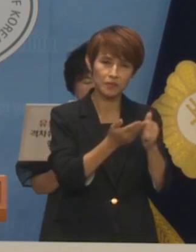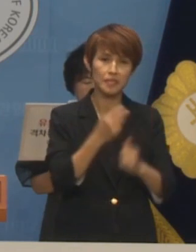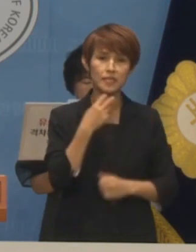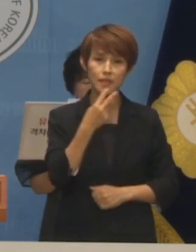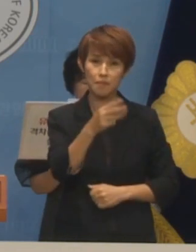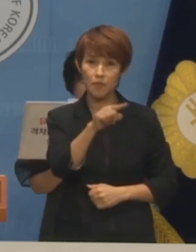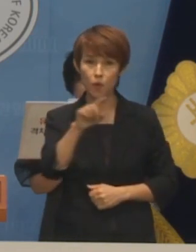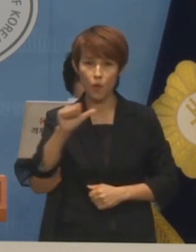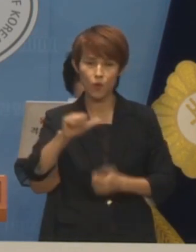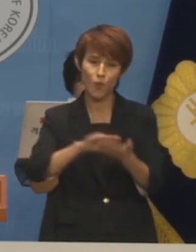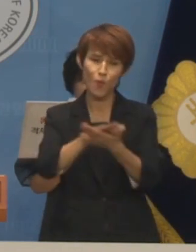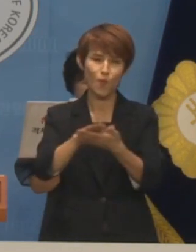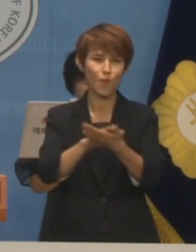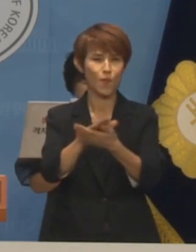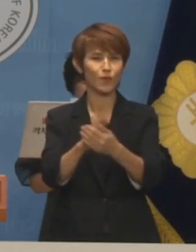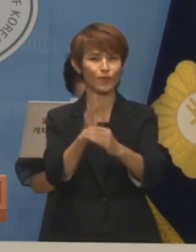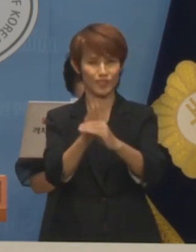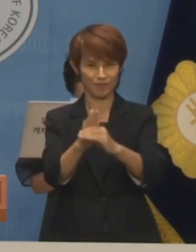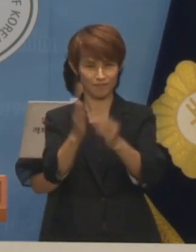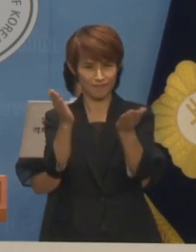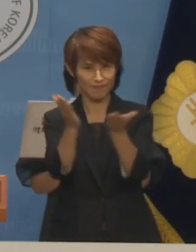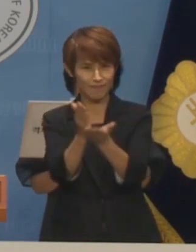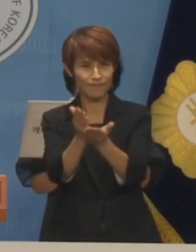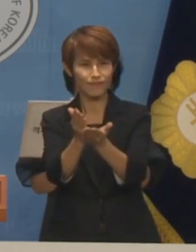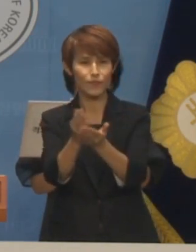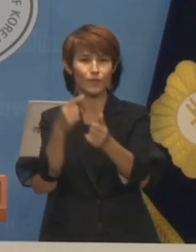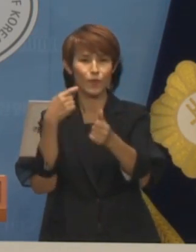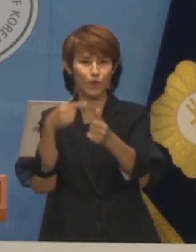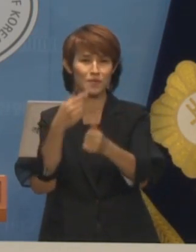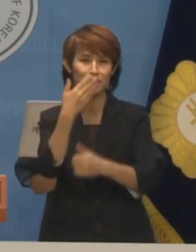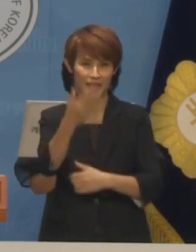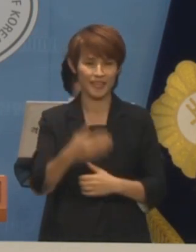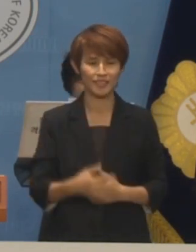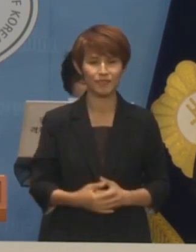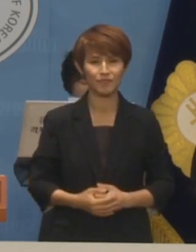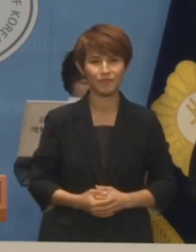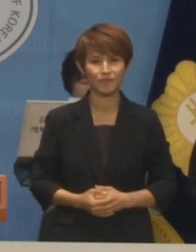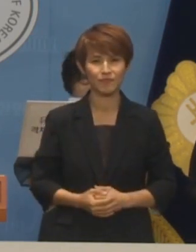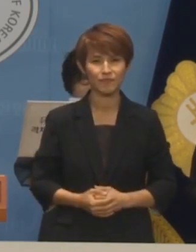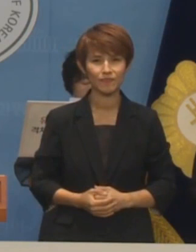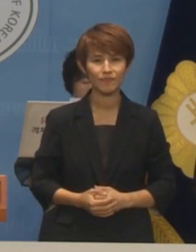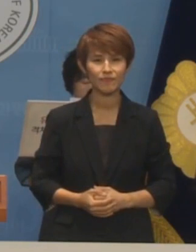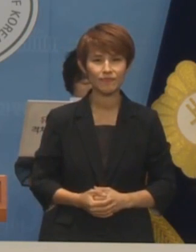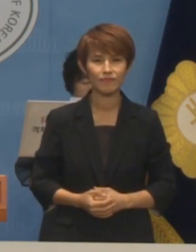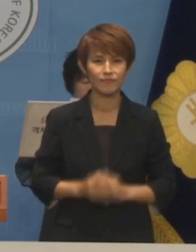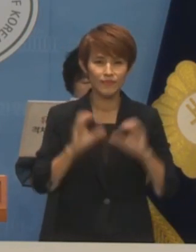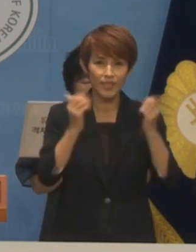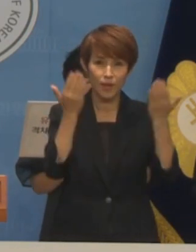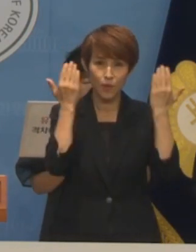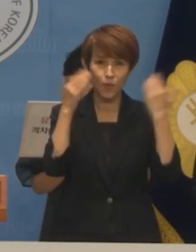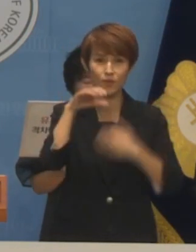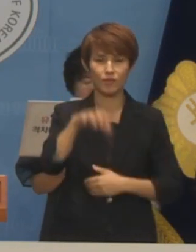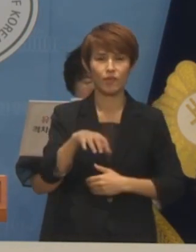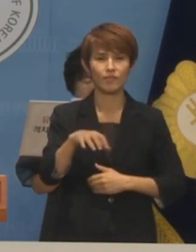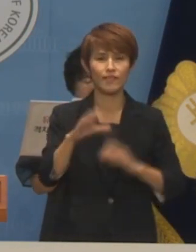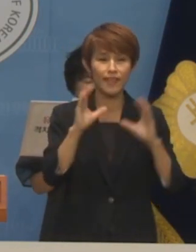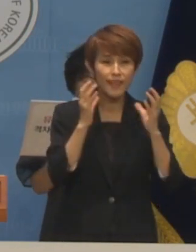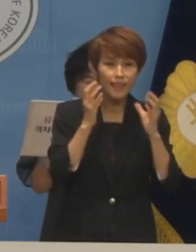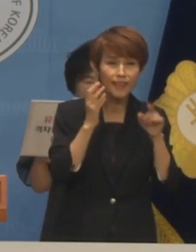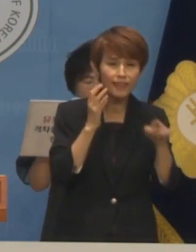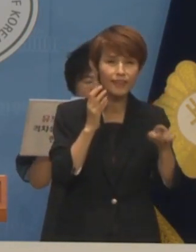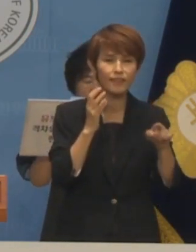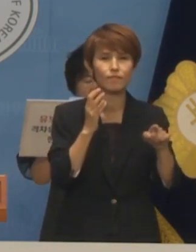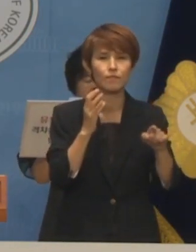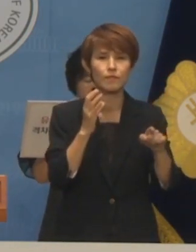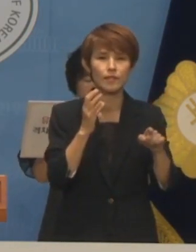3~5세에는 놀이 중심의 맞춤형 미래교육을 제공할 수 있다. 유아학교에서 영아는